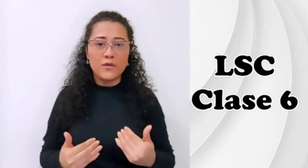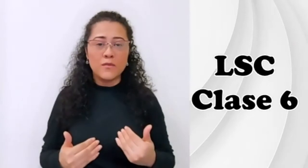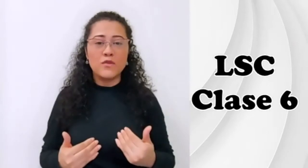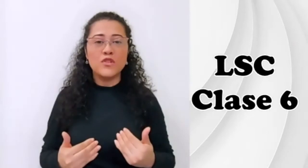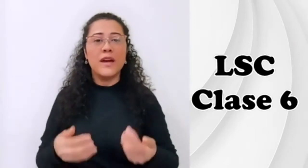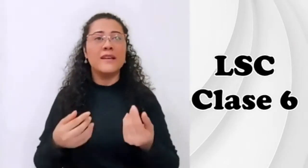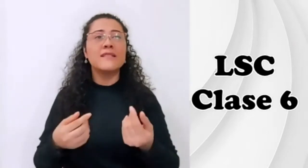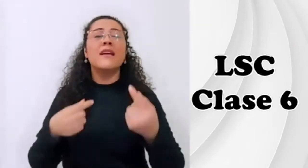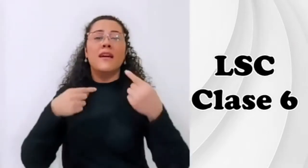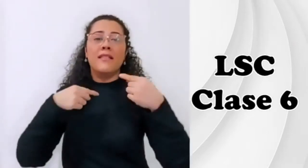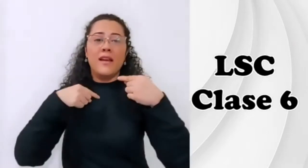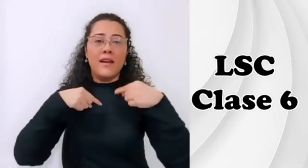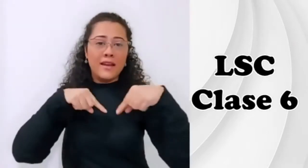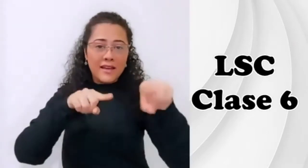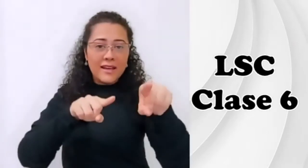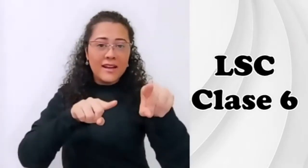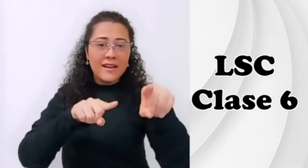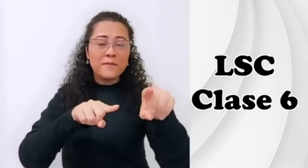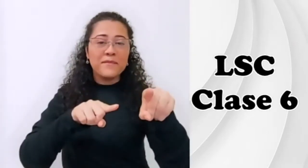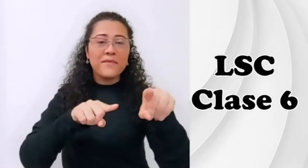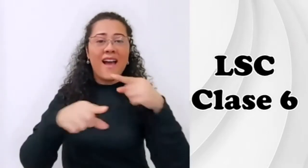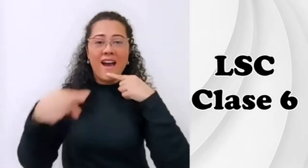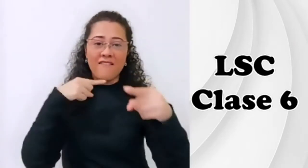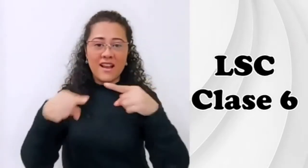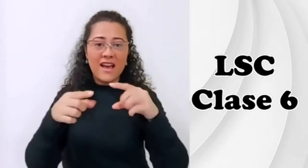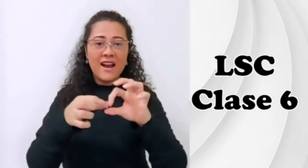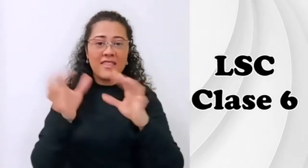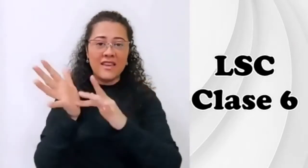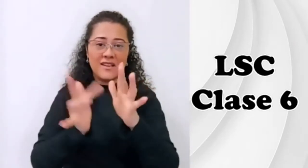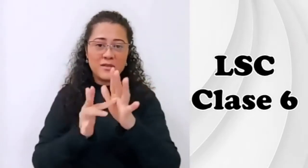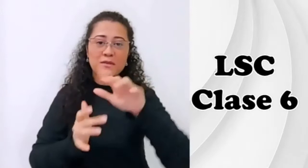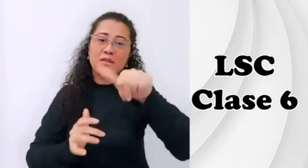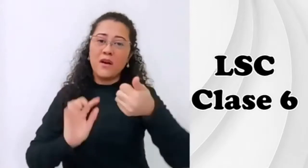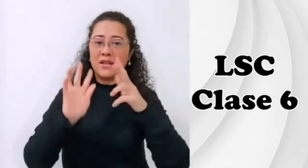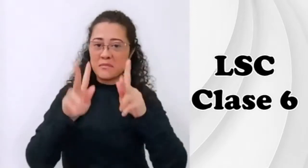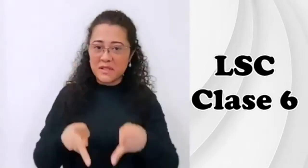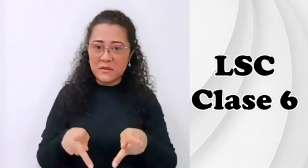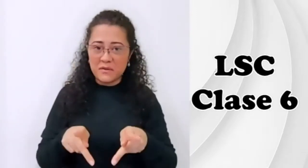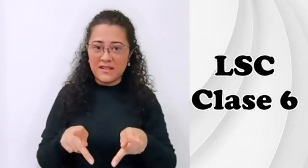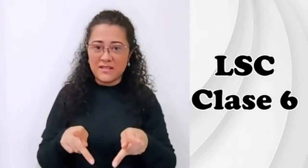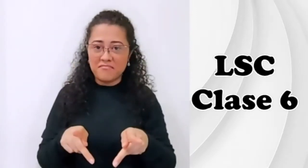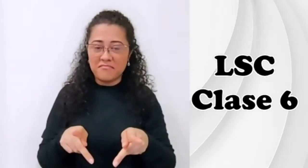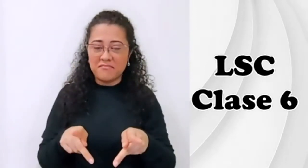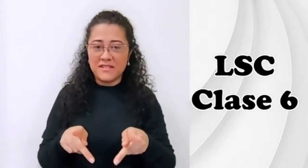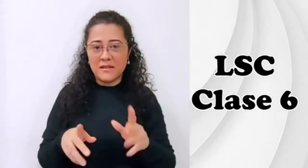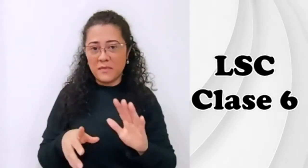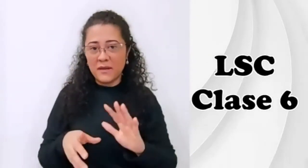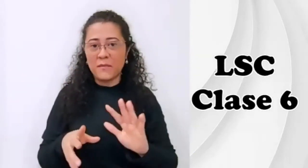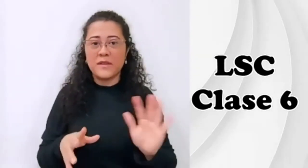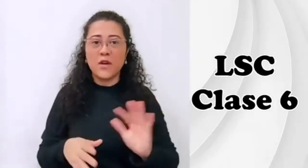uso mucho es ir a hablar de Jesús a otras personas. Siempre es como